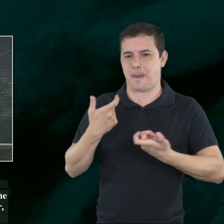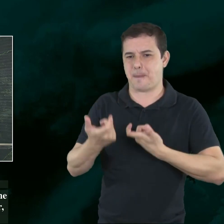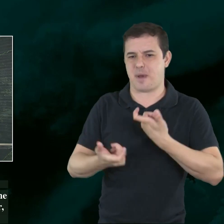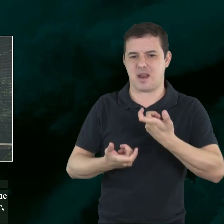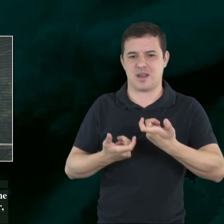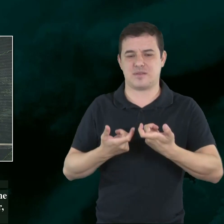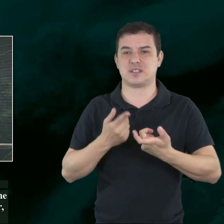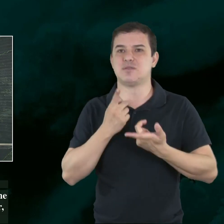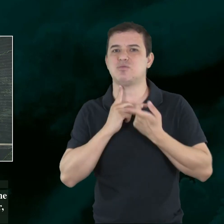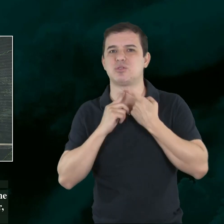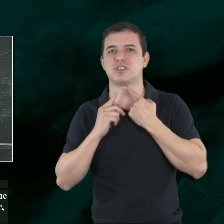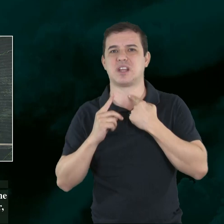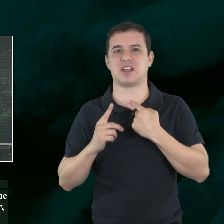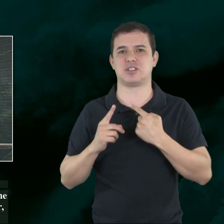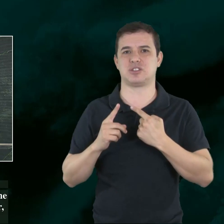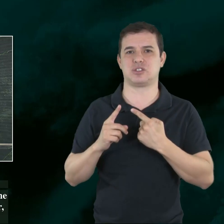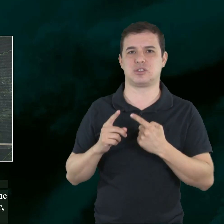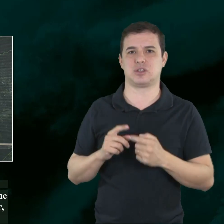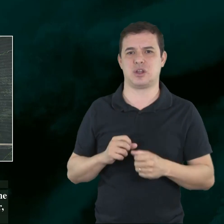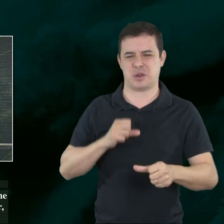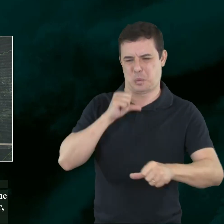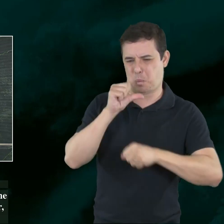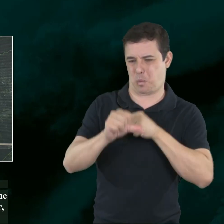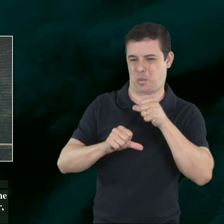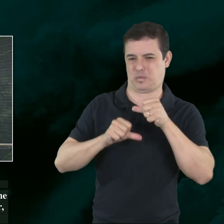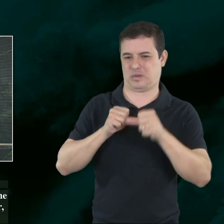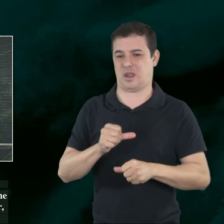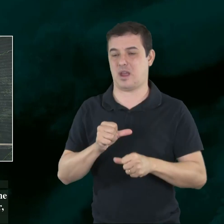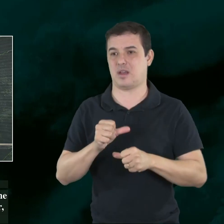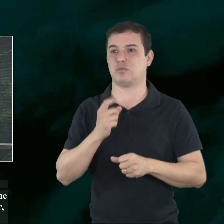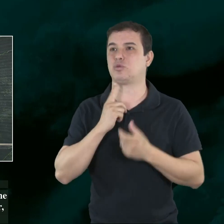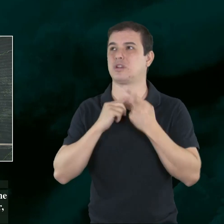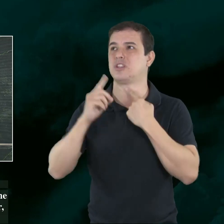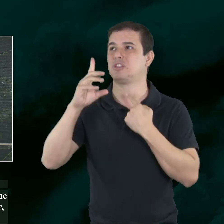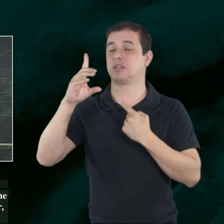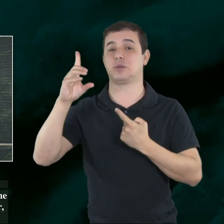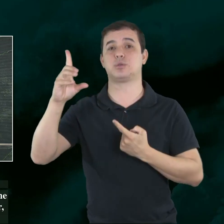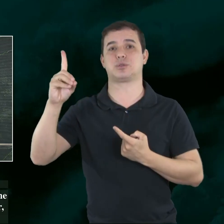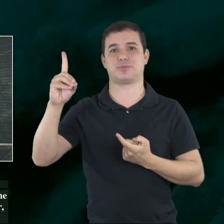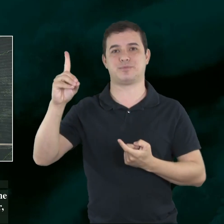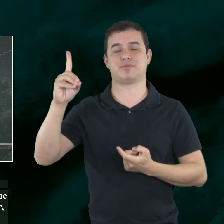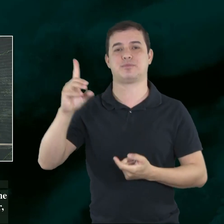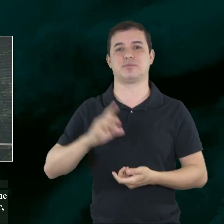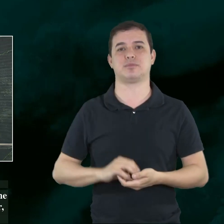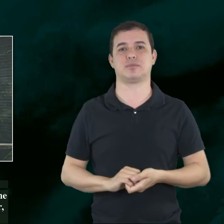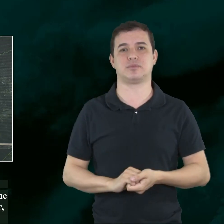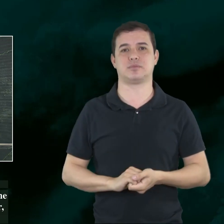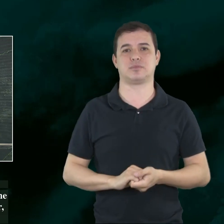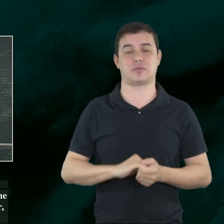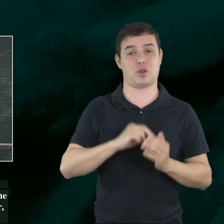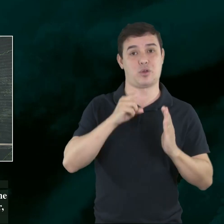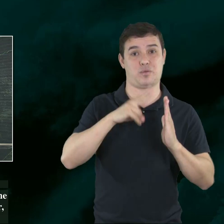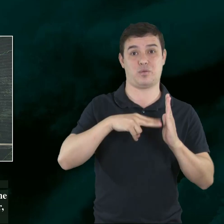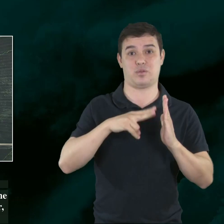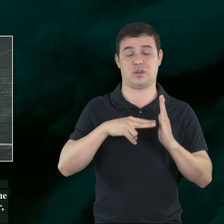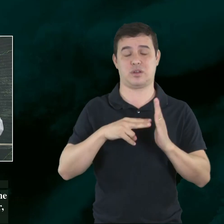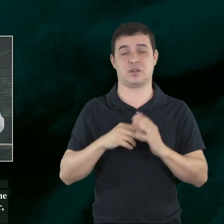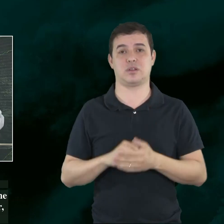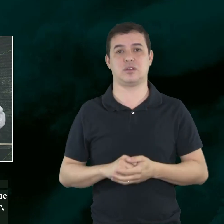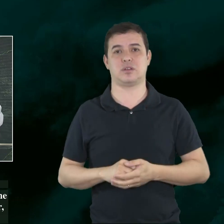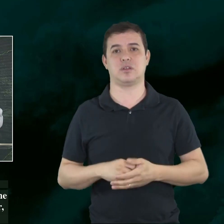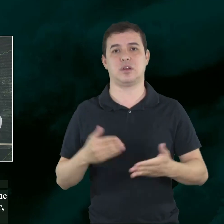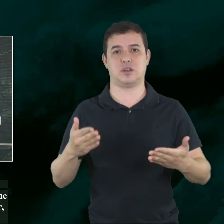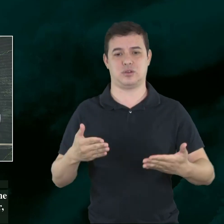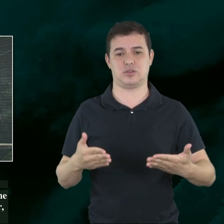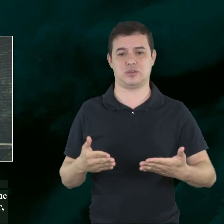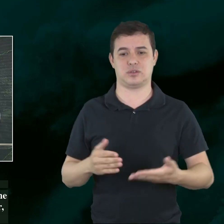vontade, né, de tomar lugar de Deus. E, bom, eu não vou ler mais, porque eu acho que os irmãos, de certa